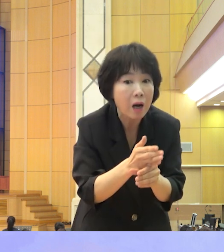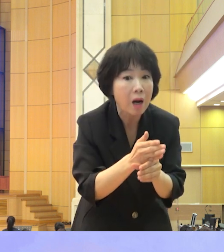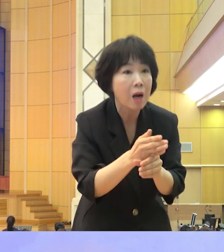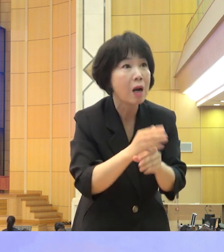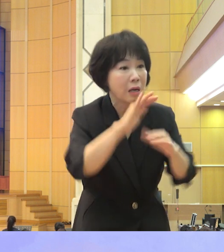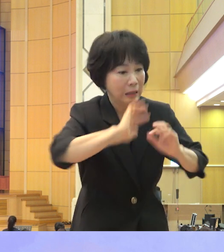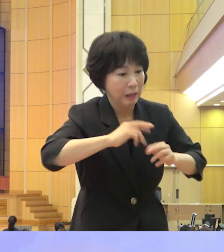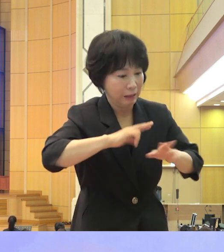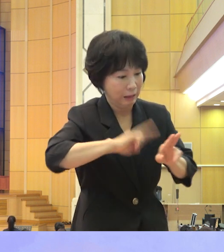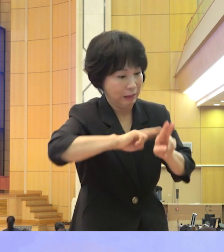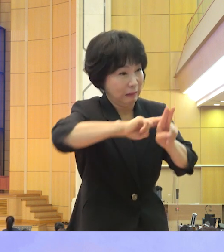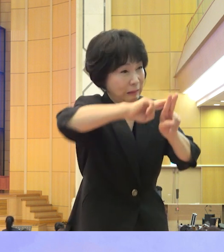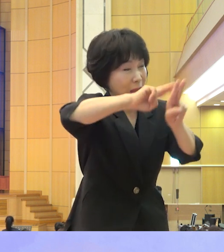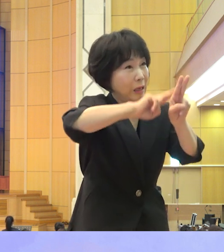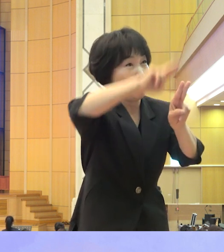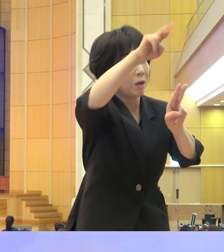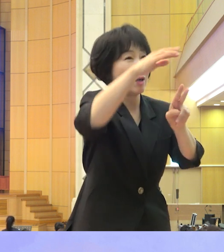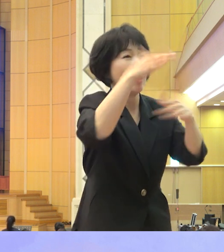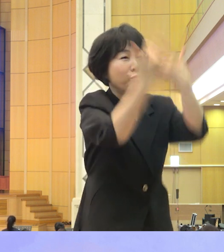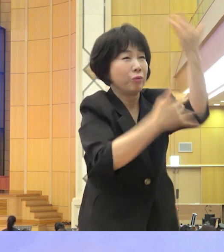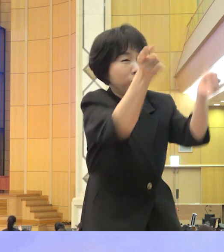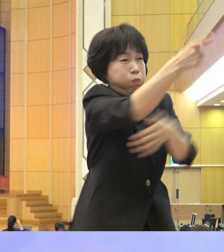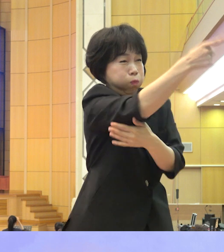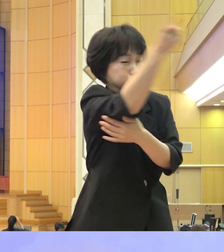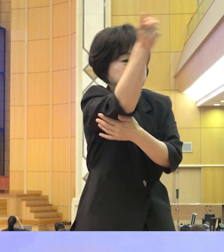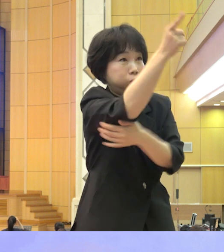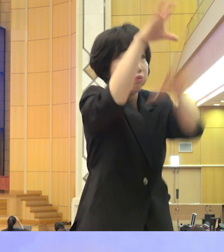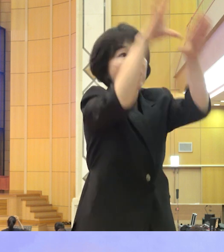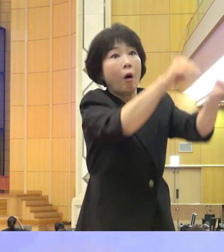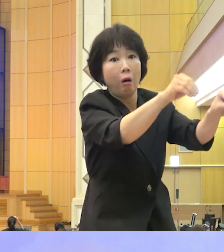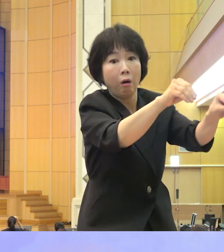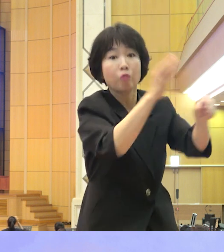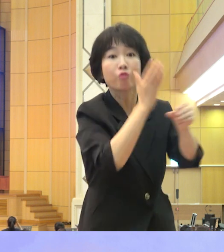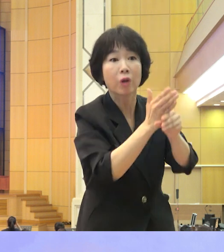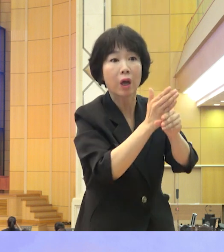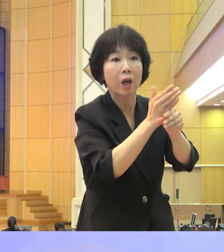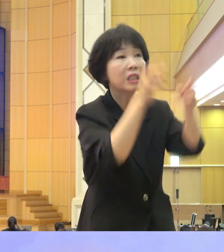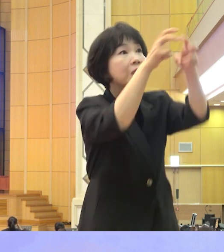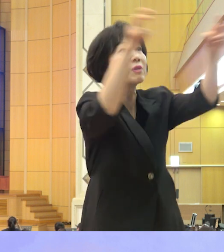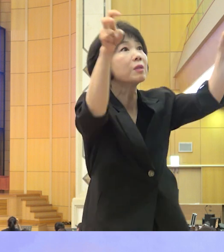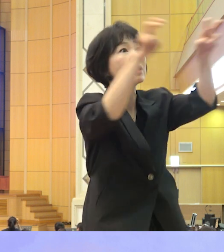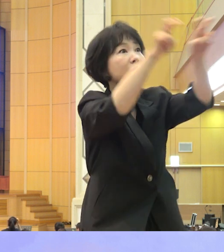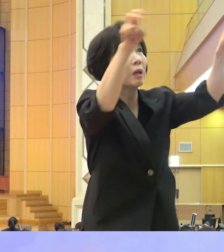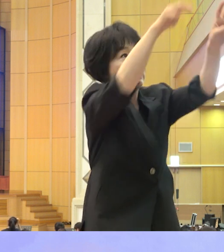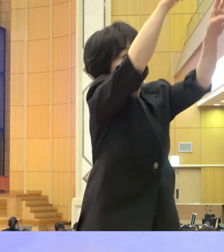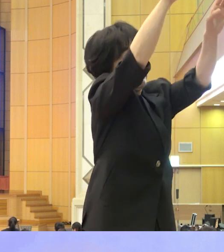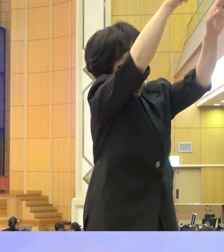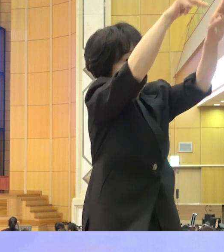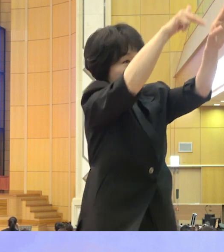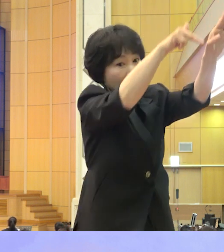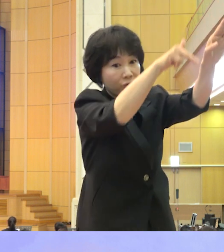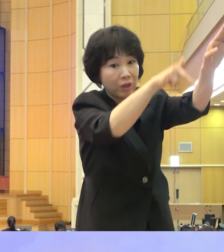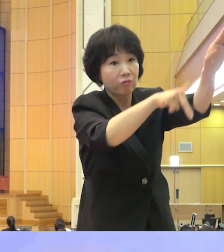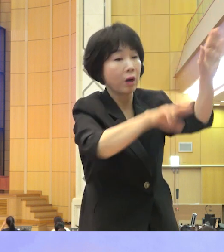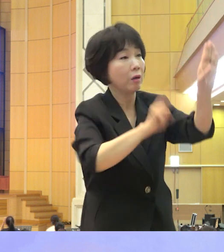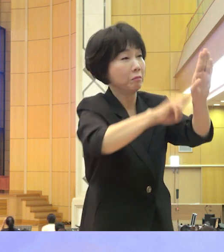사닥다리 타고 올라가서 막 불 뿌리고 막 그러다가 이제 내려온 도중에